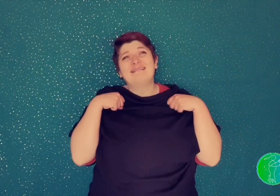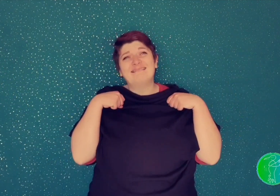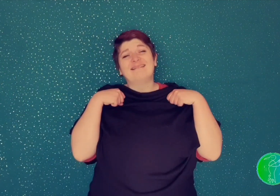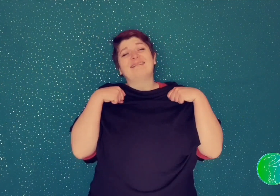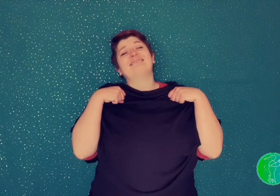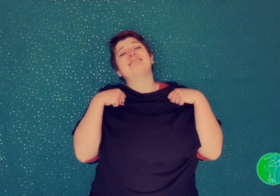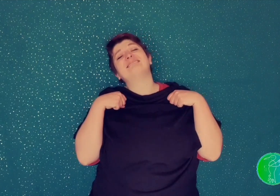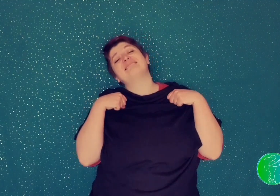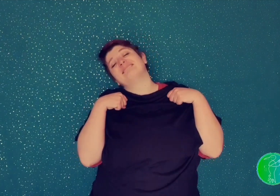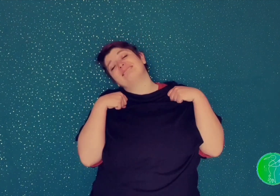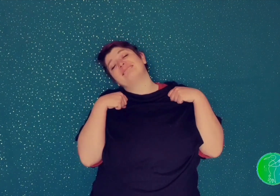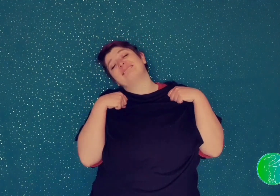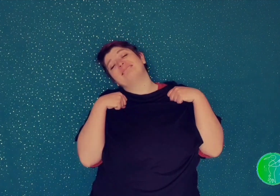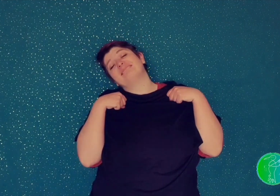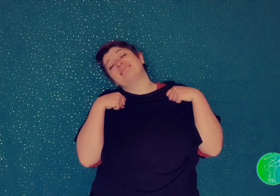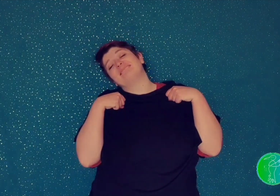Et la souris retourna dormir.